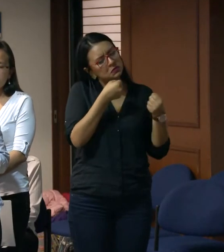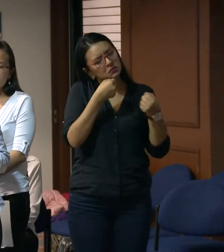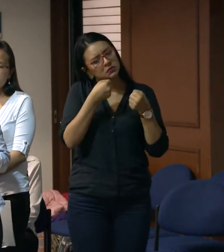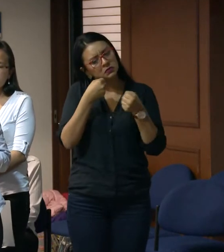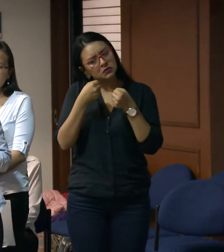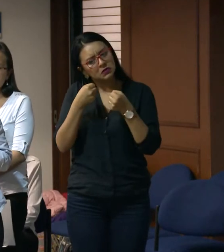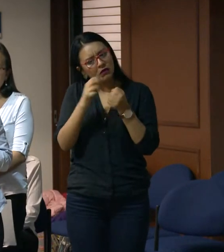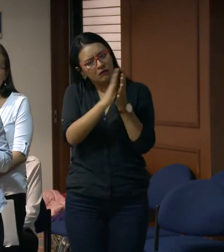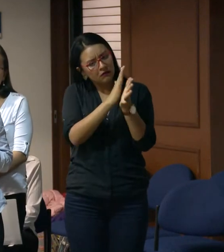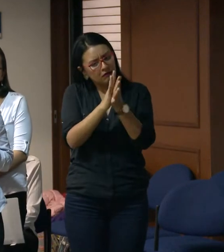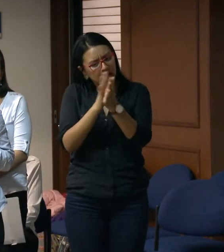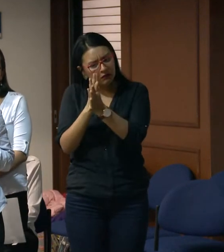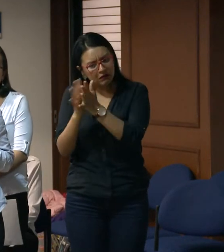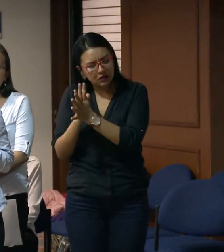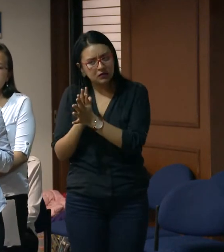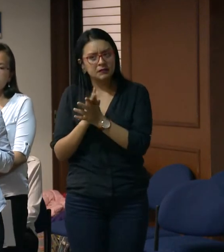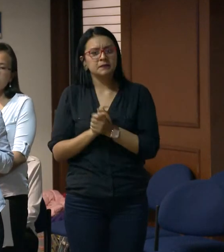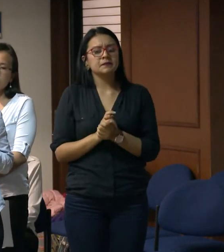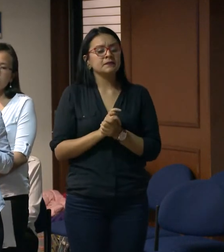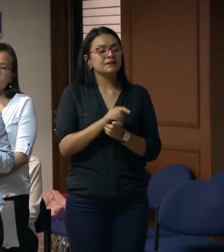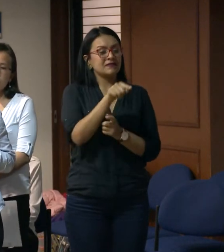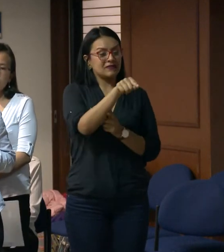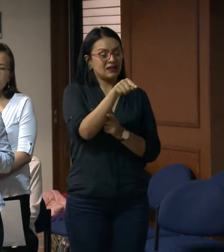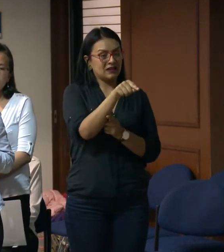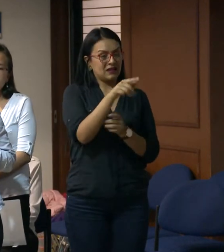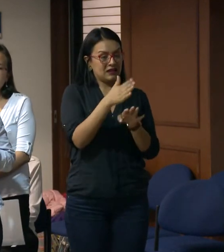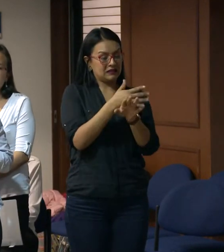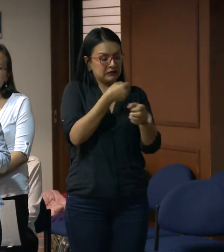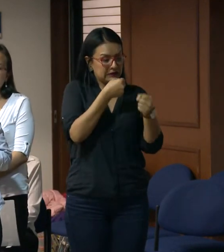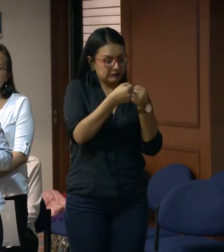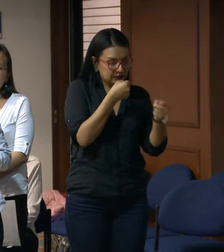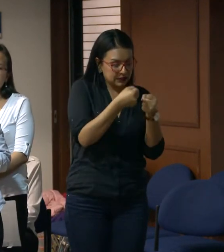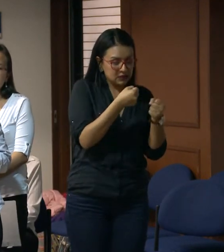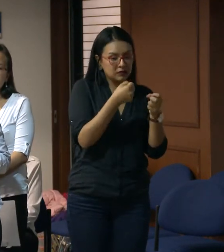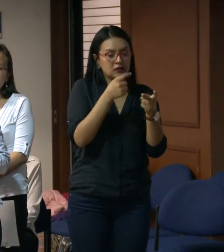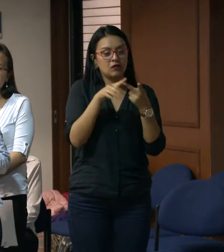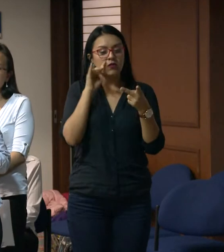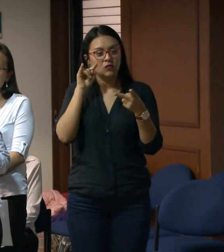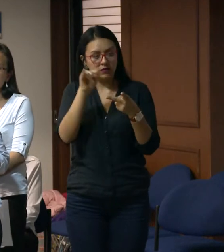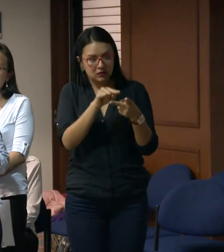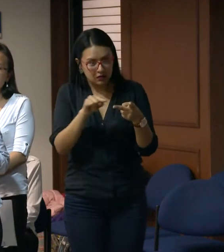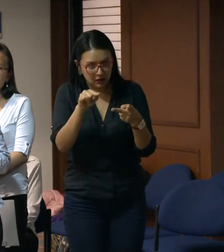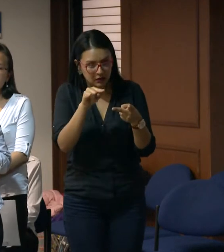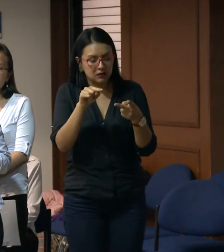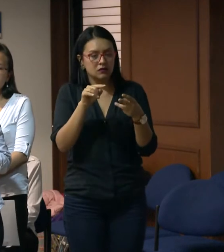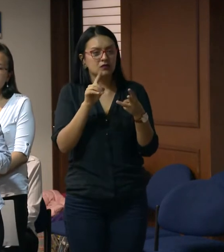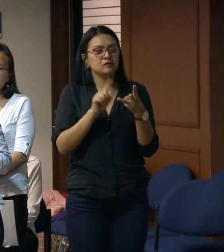se realizaron, entonces, a partir de las entrevistas, de la observación,